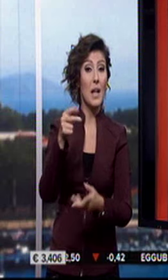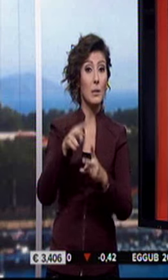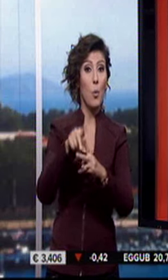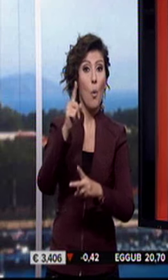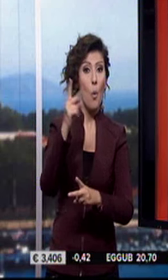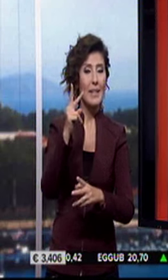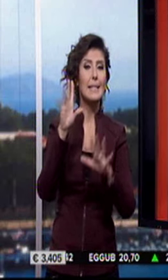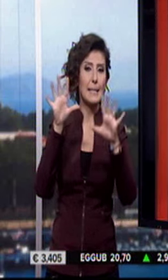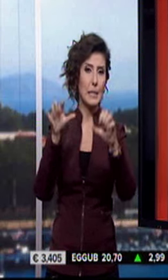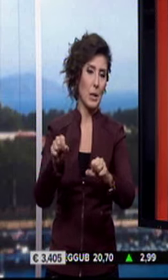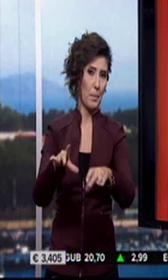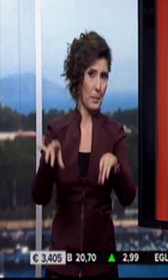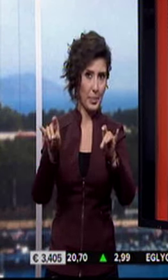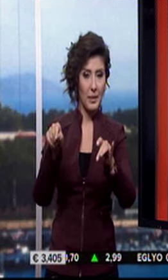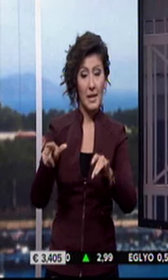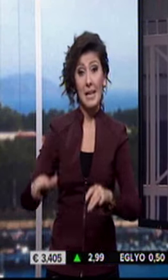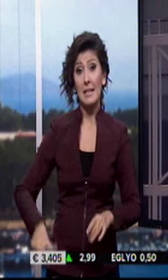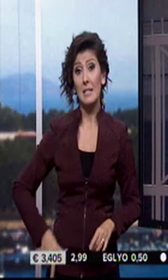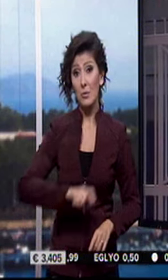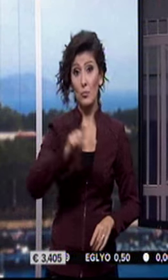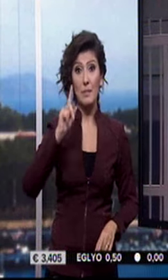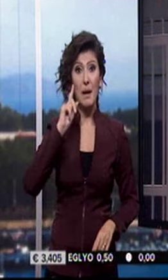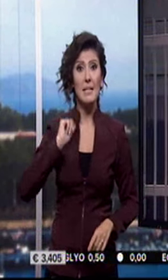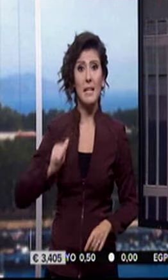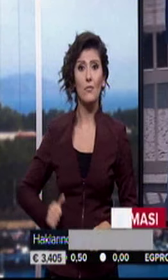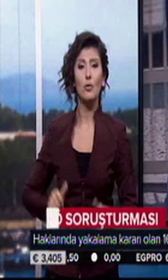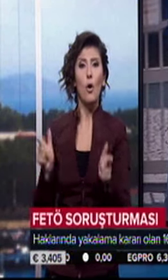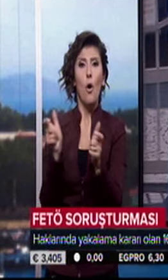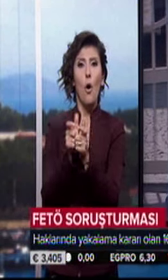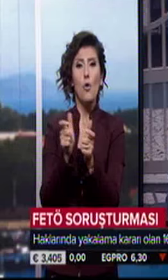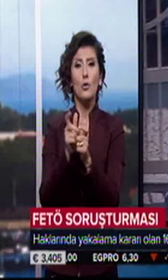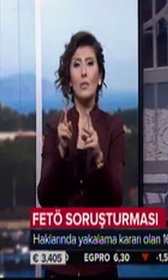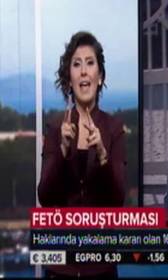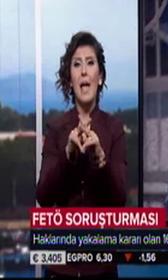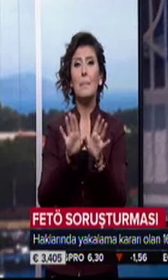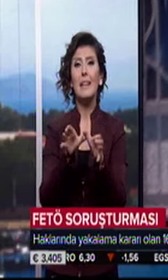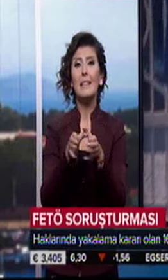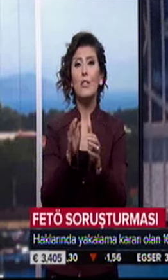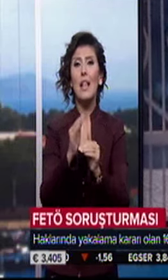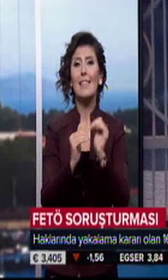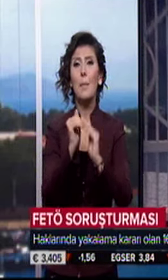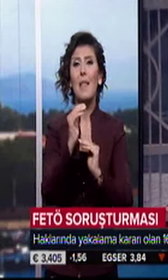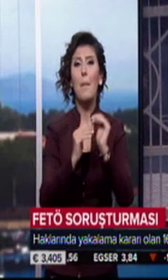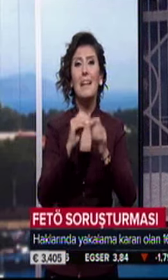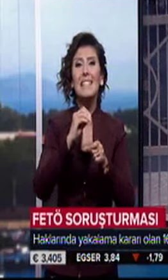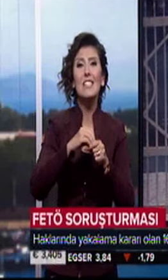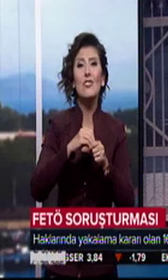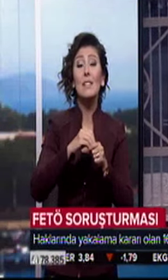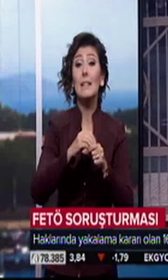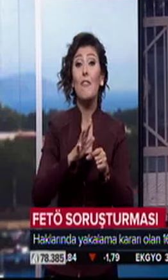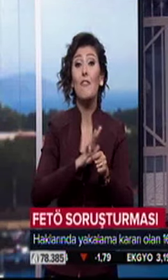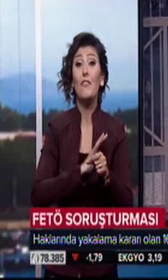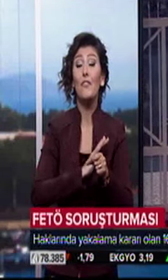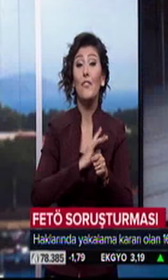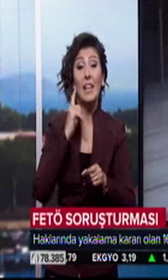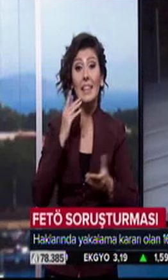16 polisten 12'si yakalandı. İzmir Cumhuriyet Başsavcılığı, örgütün emniyet teşkilatı yapılanması içerisinde